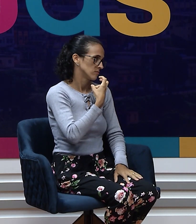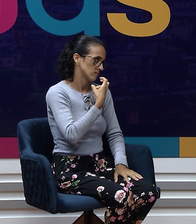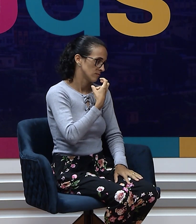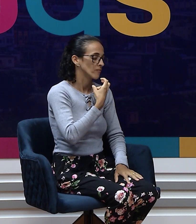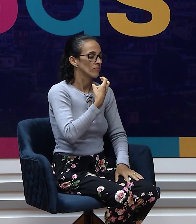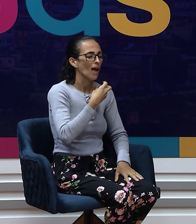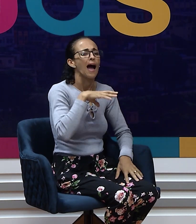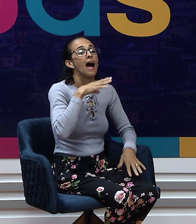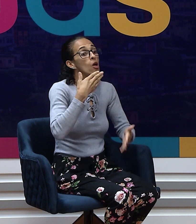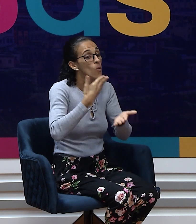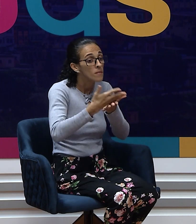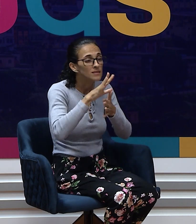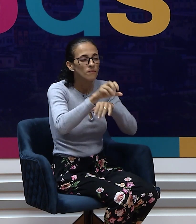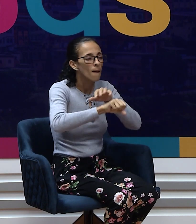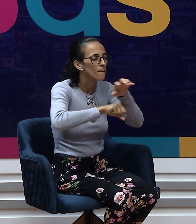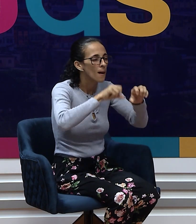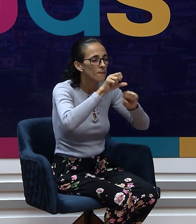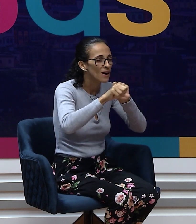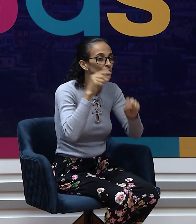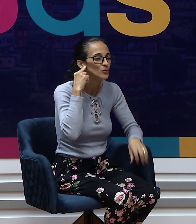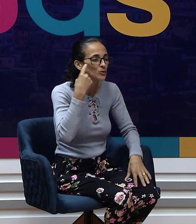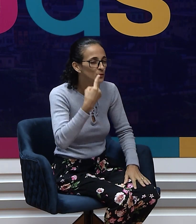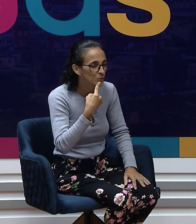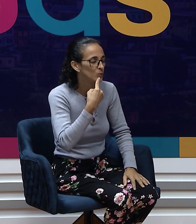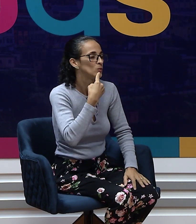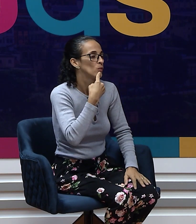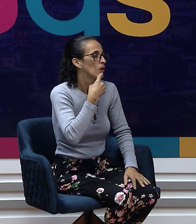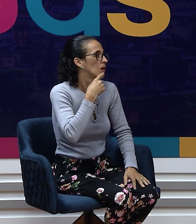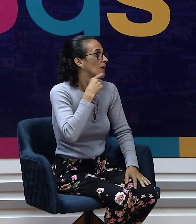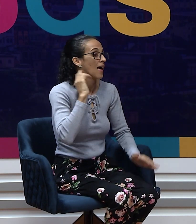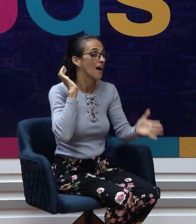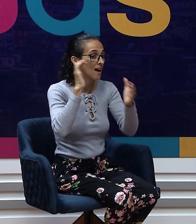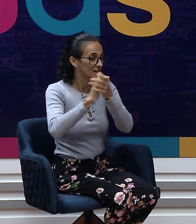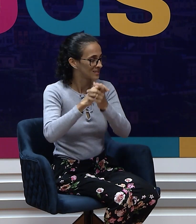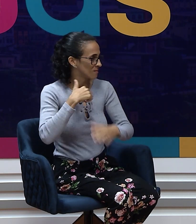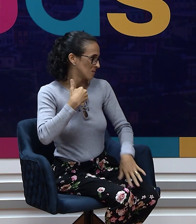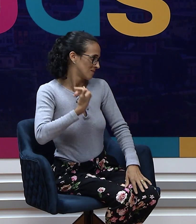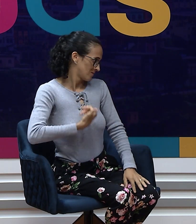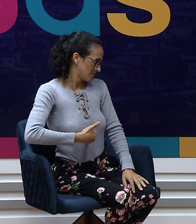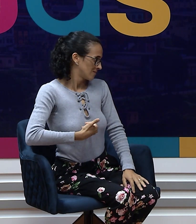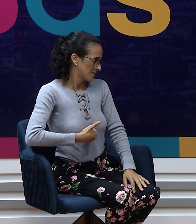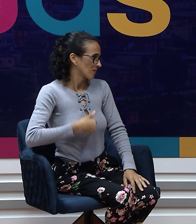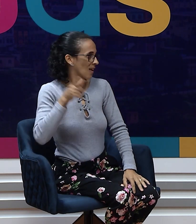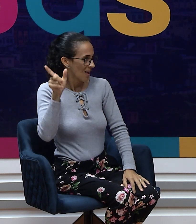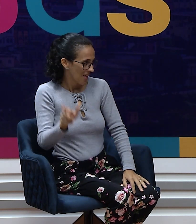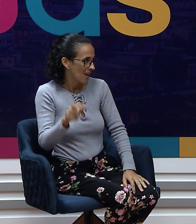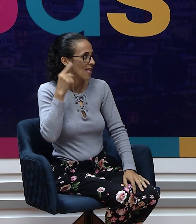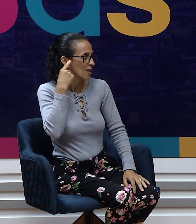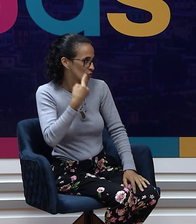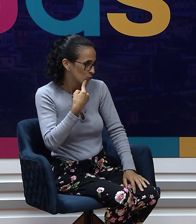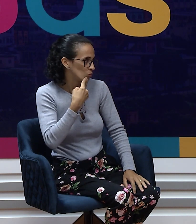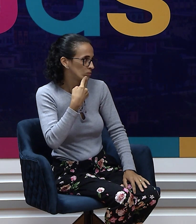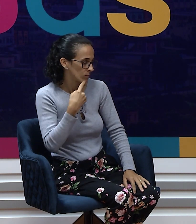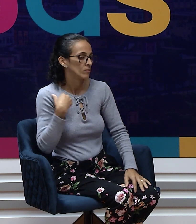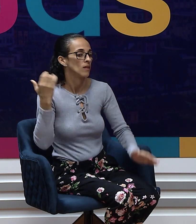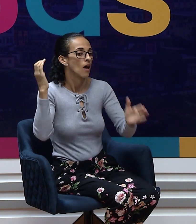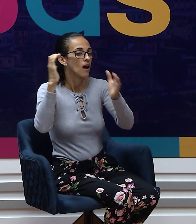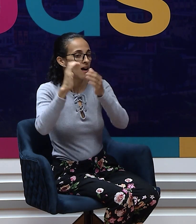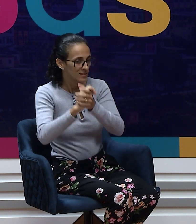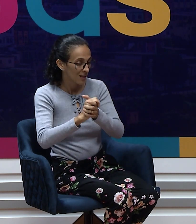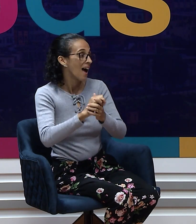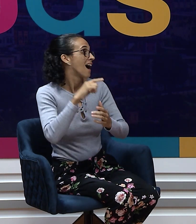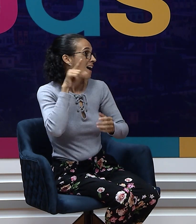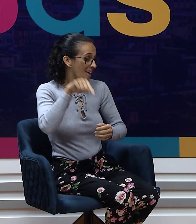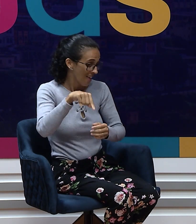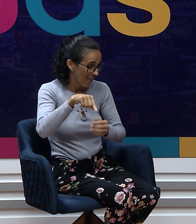era só oralizada, convivia com a comunidade ouvinte. E aí, depois que eu tive essa relação com surdos, eu tive o contato com a comunidade surda e o